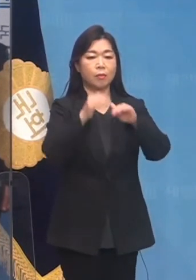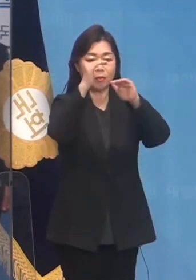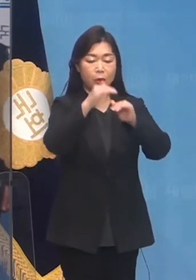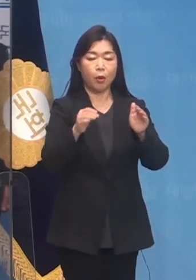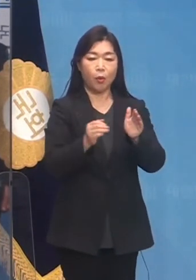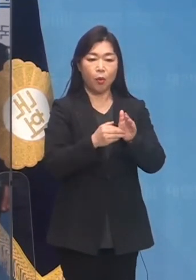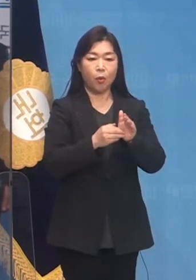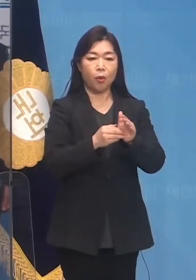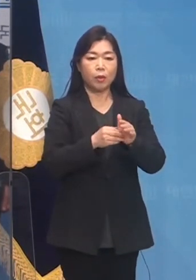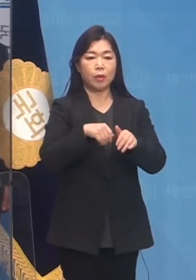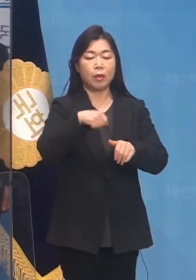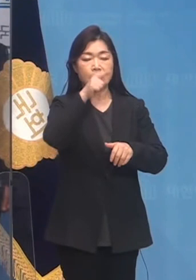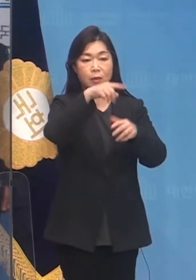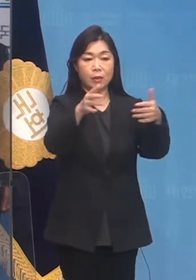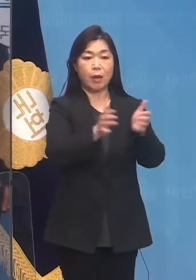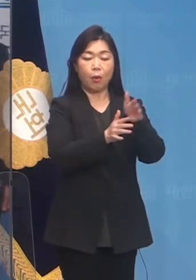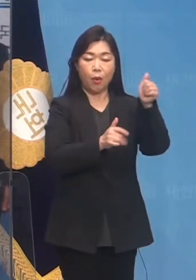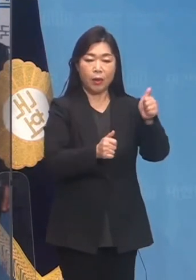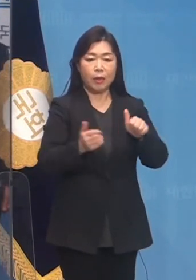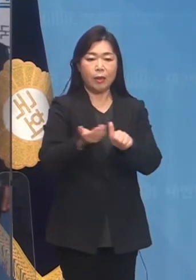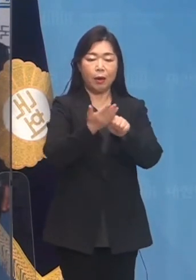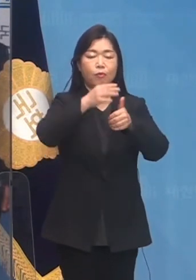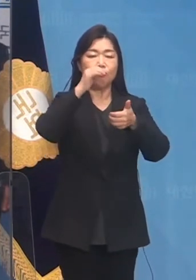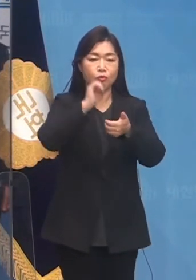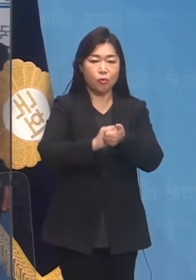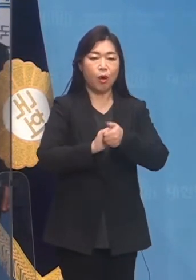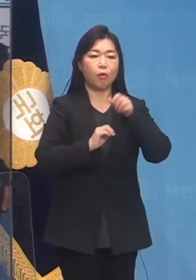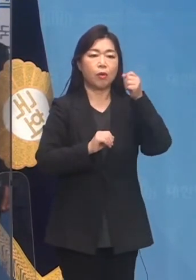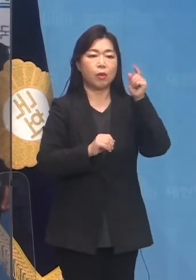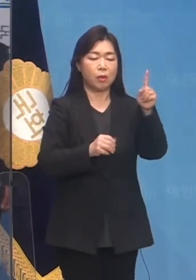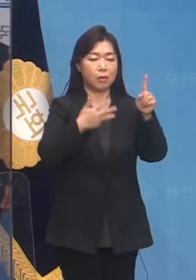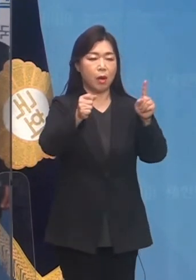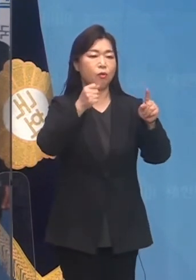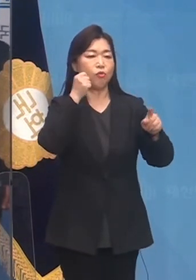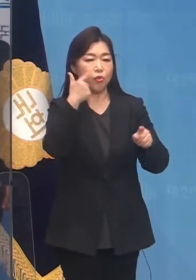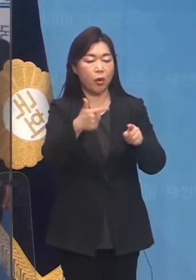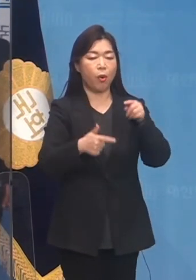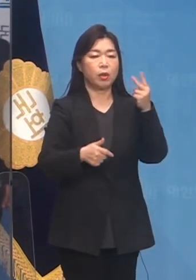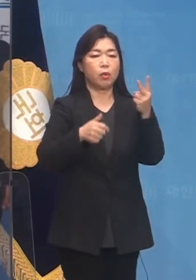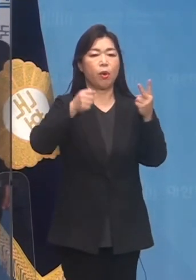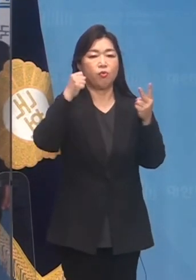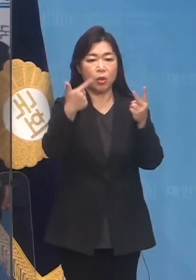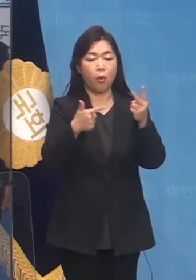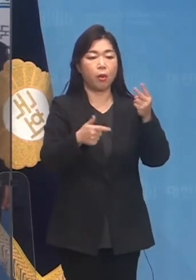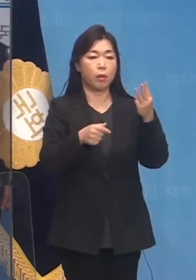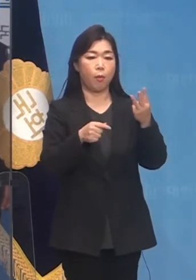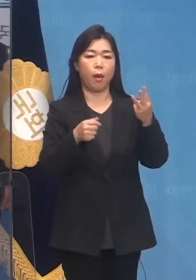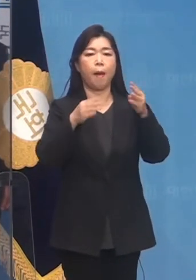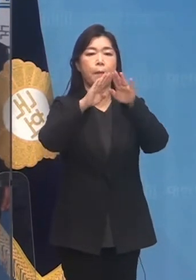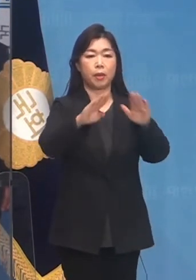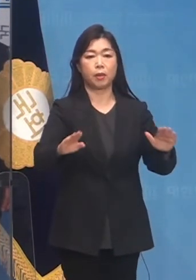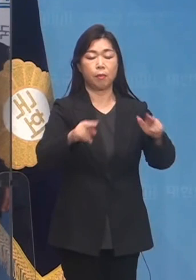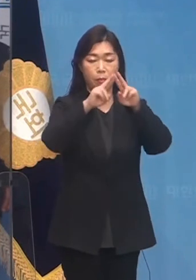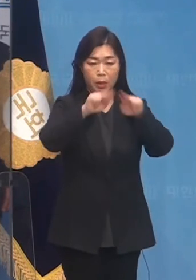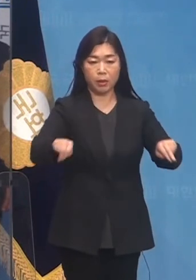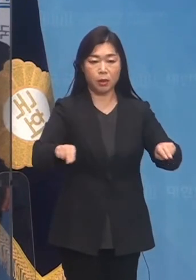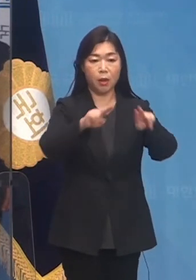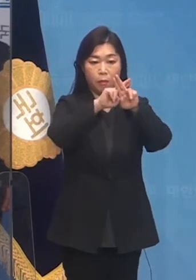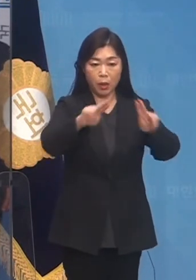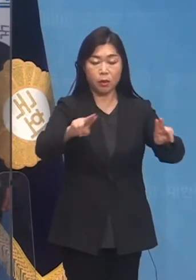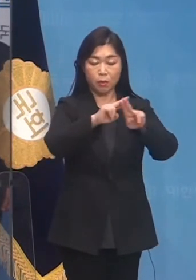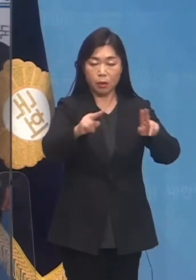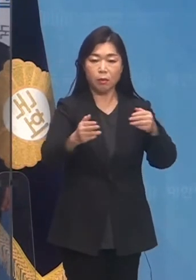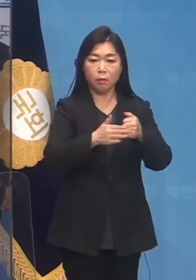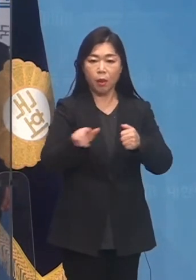장관이 사육 제한을 6개월, 1회에 걸렸을 때 6개월, 2회 6개월, 3회는 폐쇄합니다. 이런 부분에